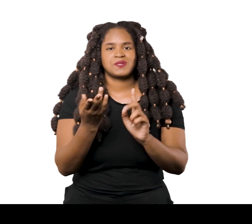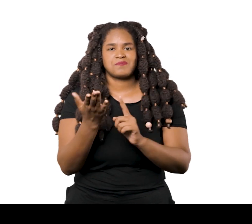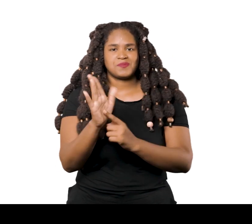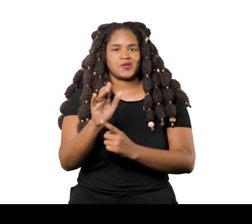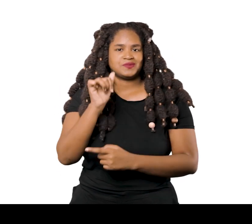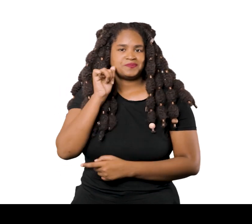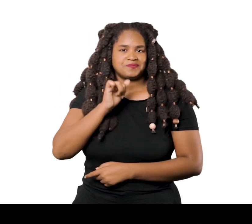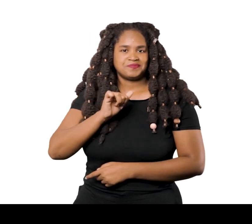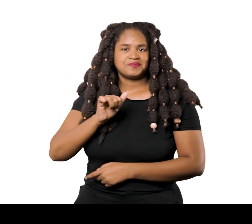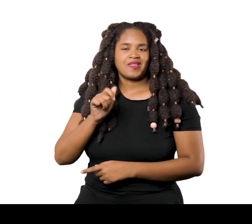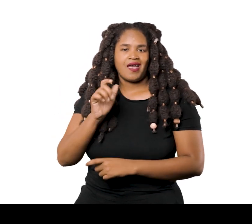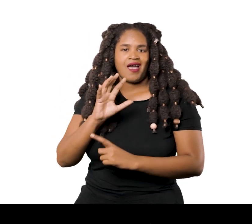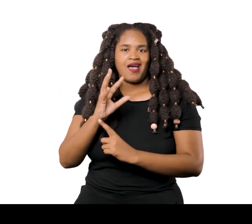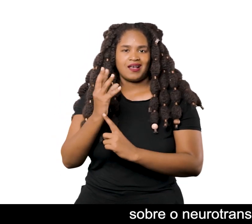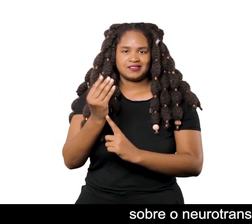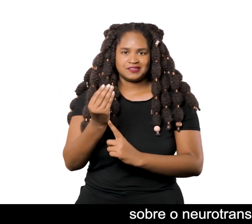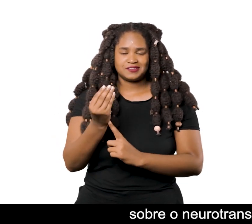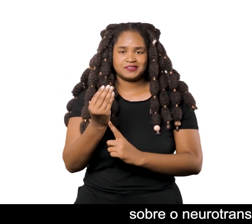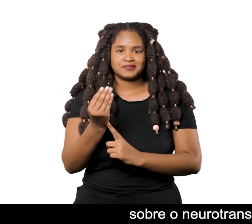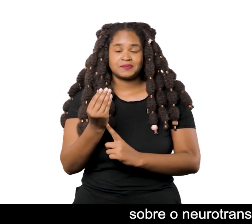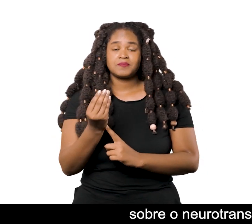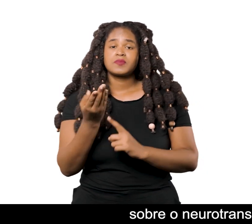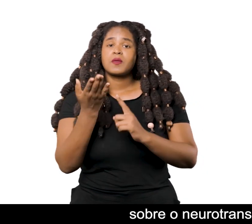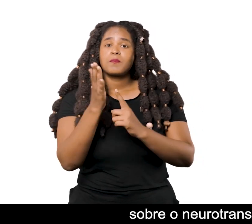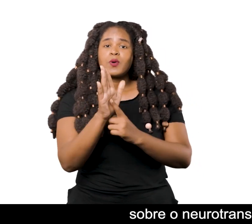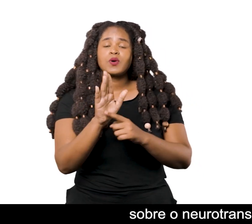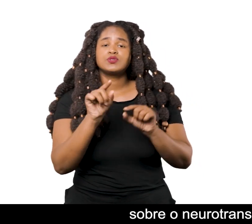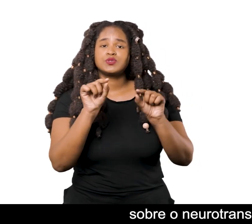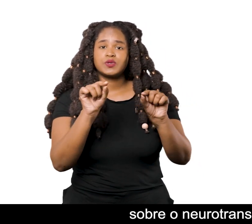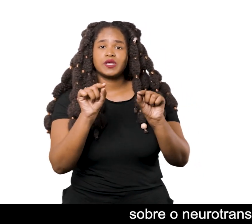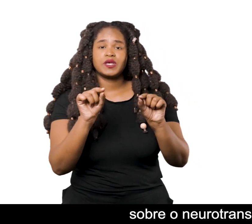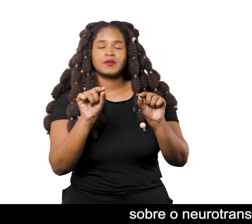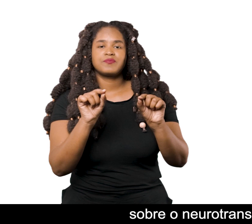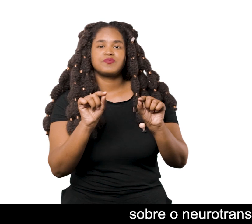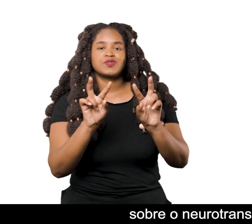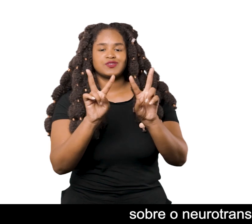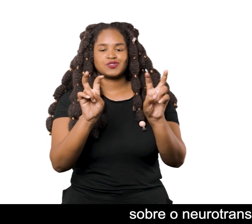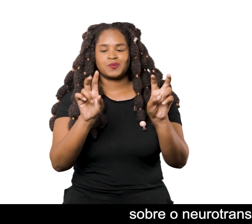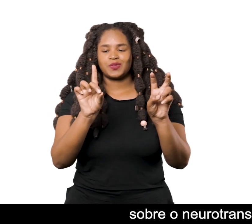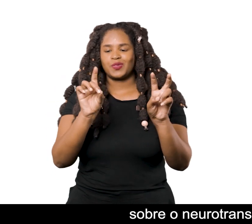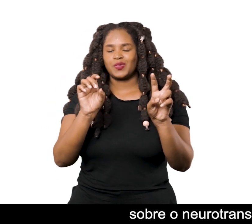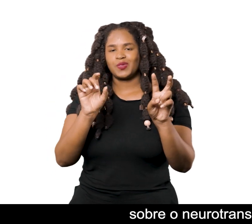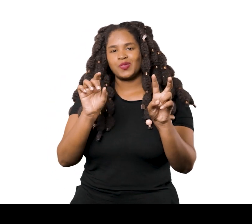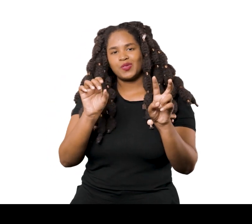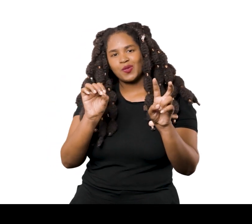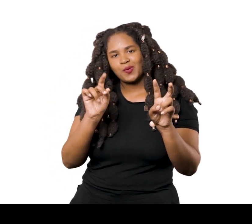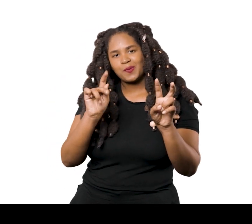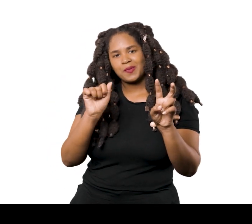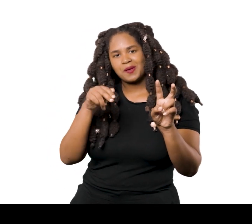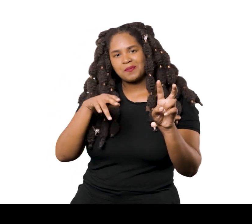que desenvolveu uma série de trabalhos sobre o neurotransmissor dopamina em nosso corpo.